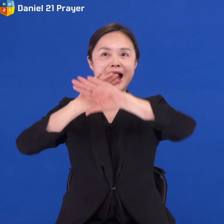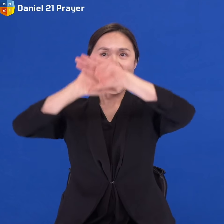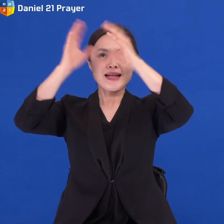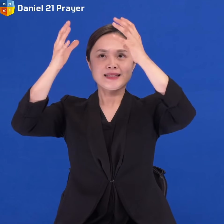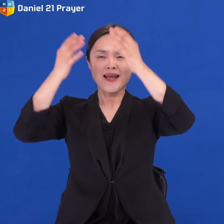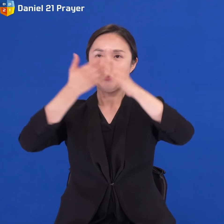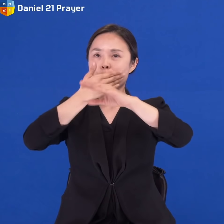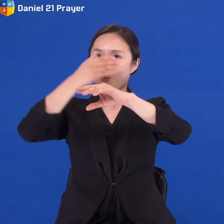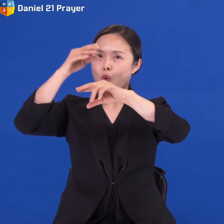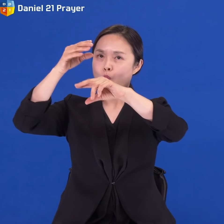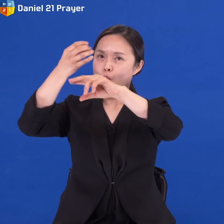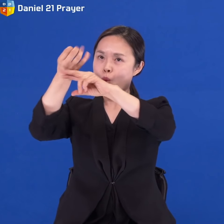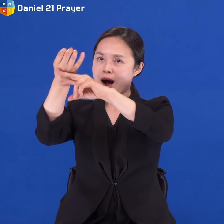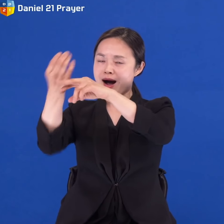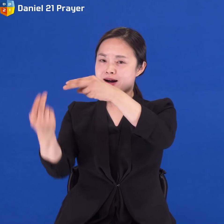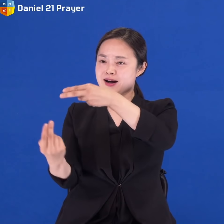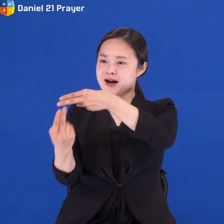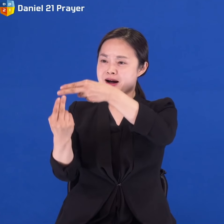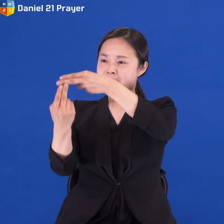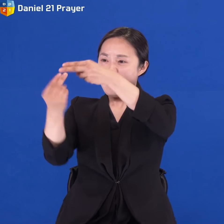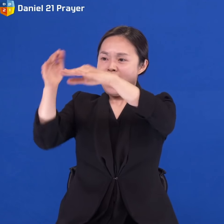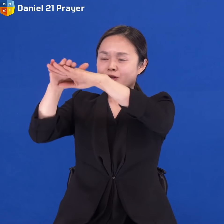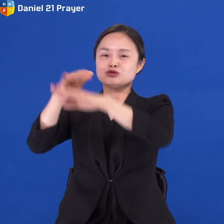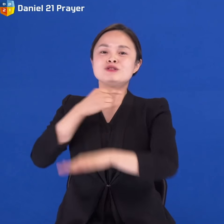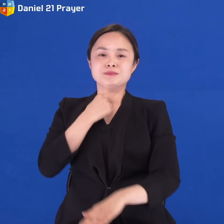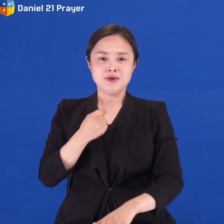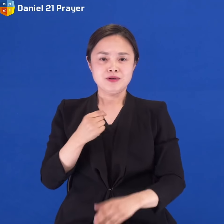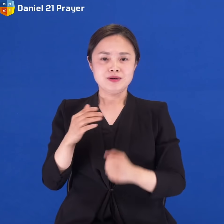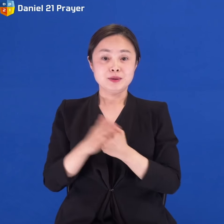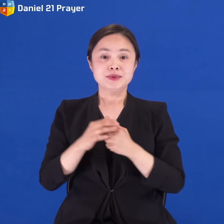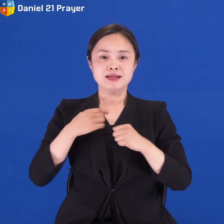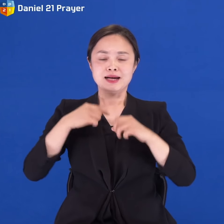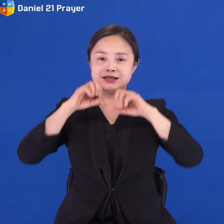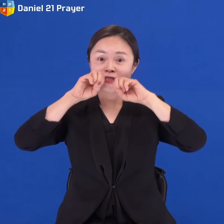같아서 열심히 닥친 대로 전도를 했죠.